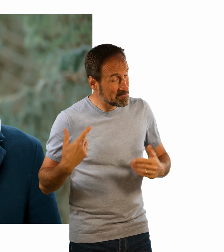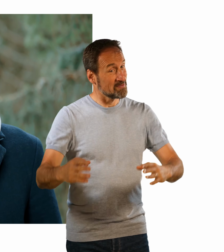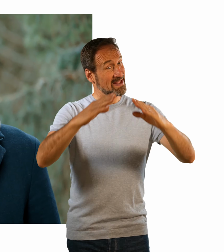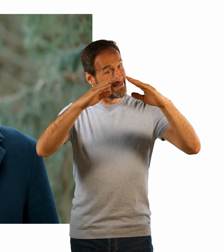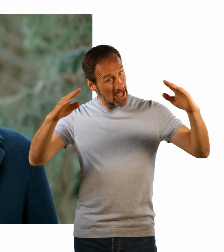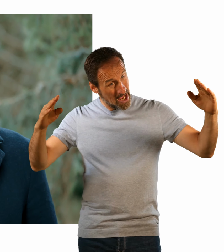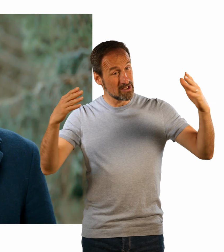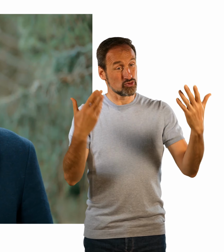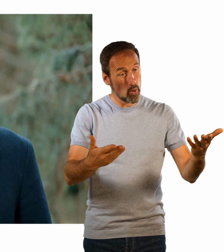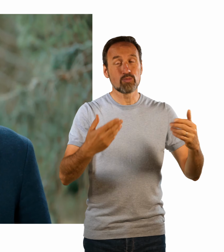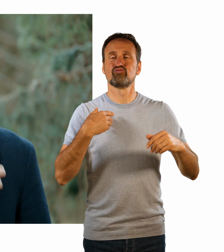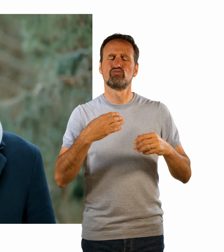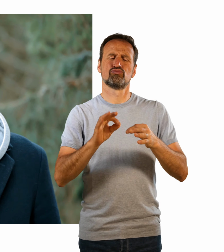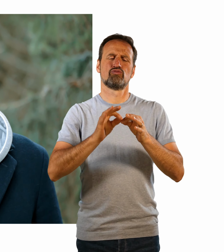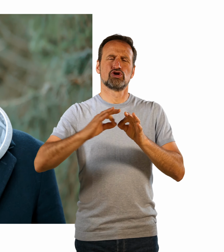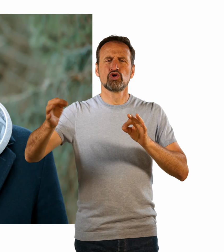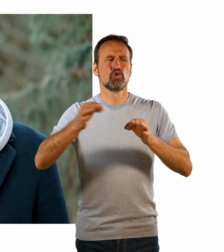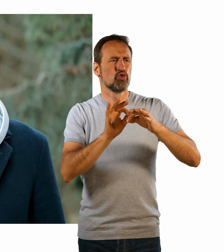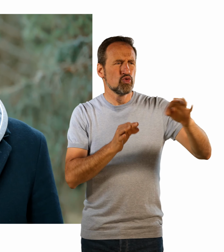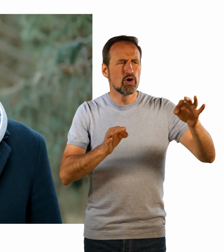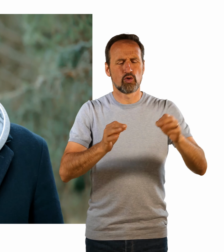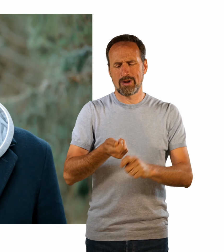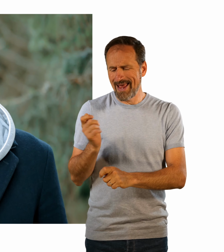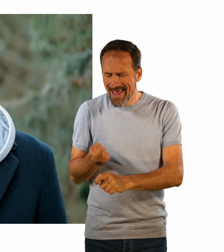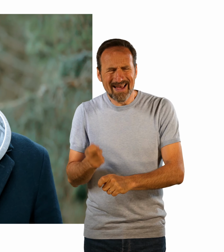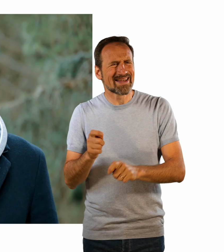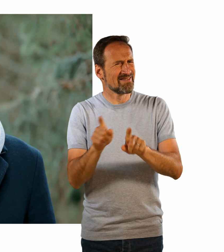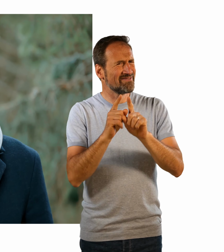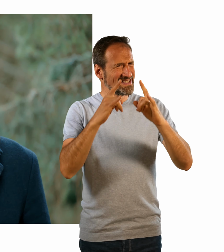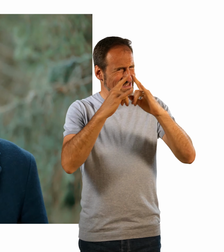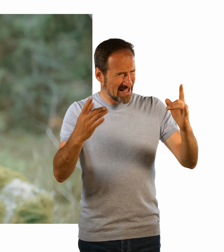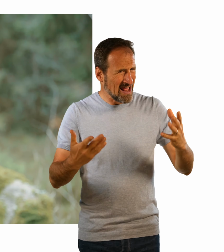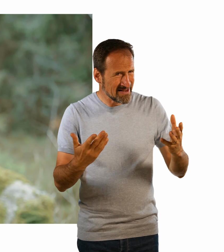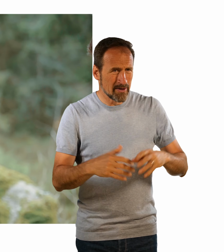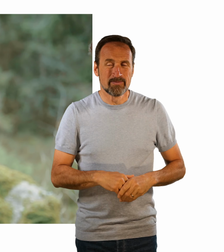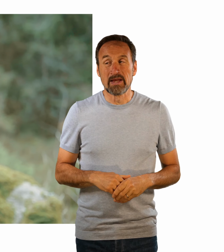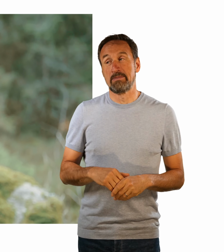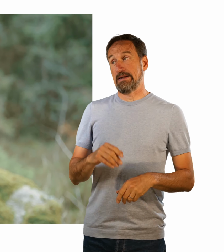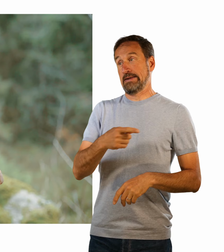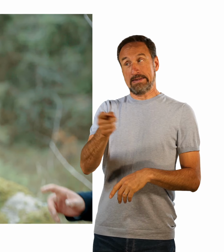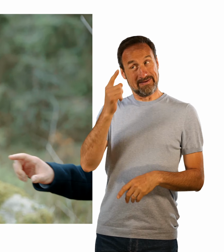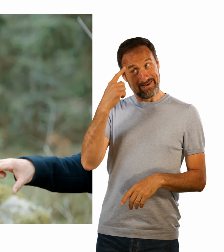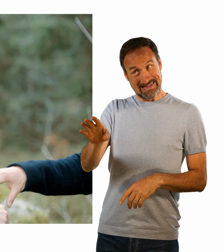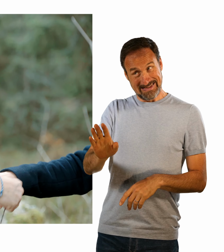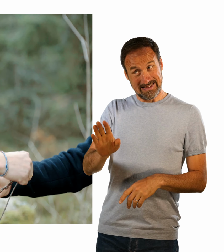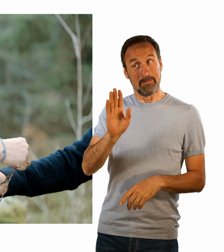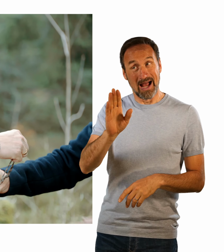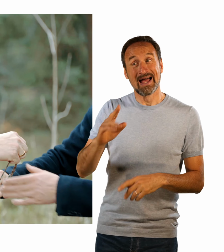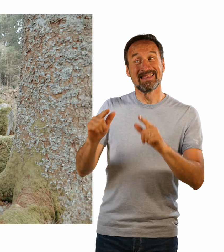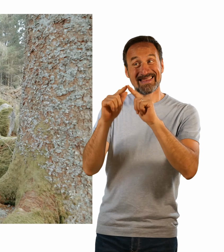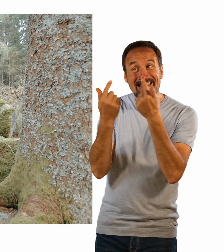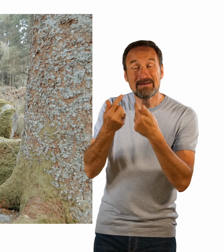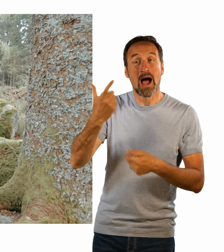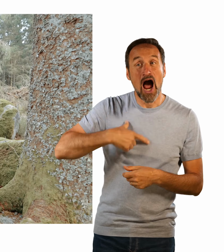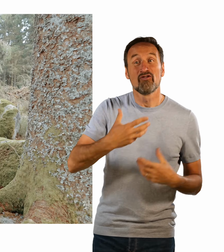Vorbereitet noch ein paar Schnüre, Heringe, wie man sie kennt vom Zelt. Was die wenigsten wissen, weil es wahrscheinlich nicht gefilmt wurde, dass das Team mich vorher mit in